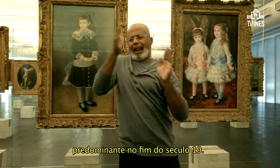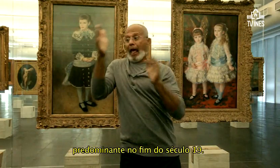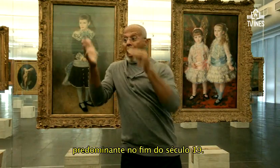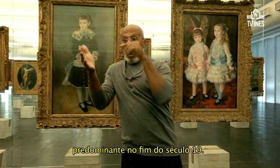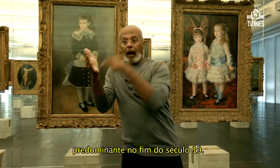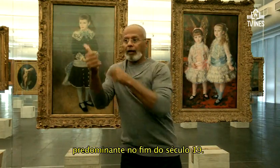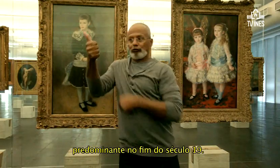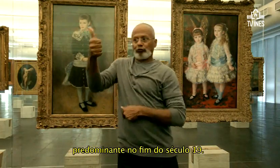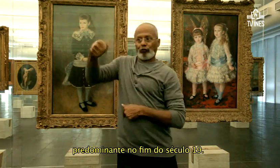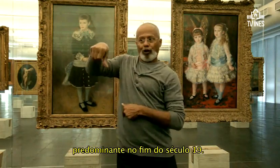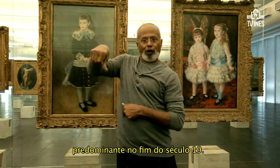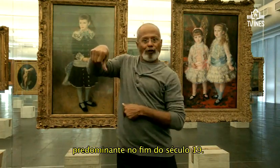predominante no fim do século XIX.